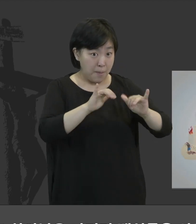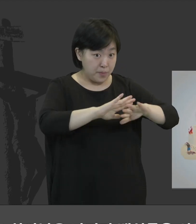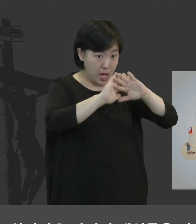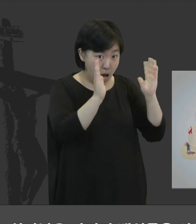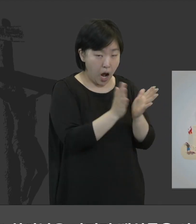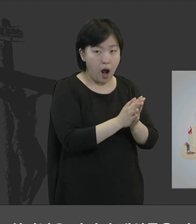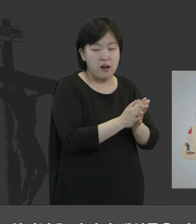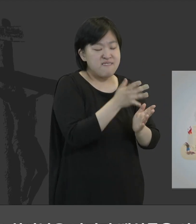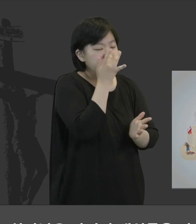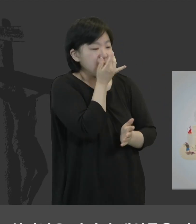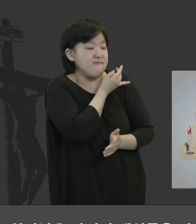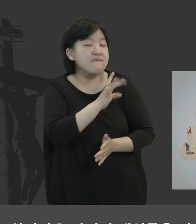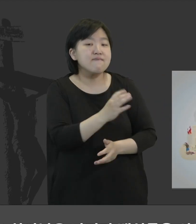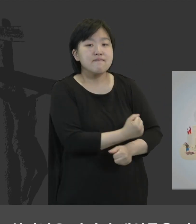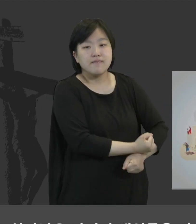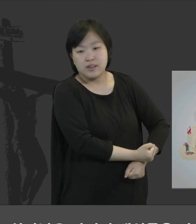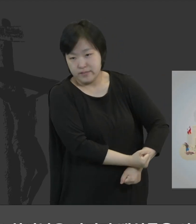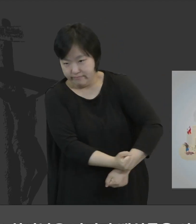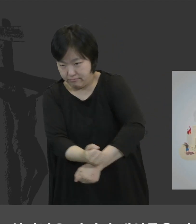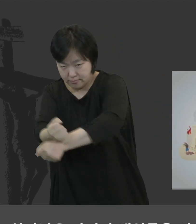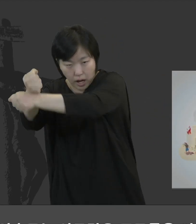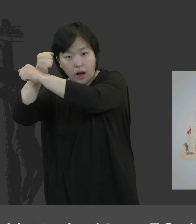사로잡아 포로로 끌고 갑니다.